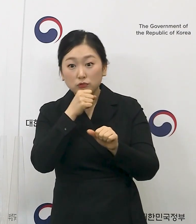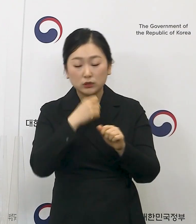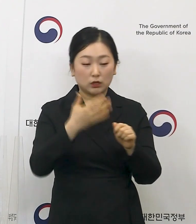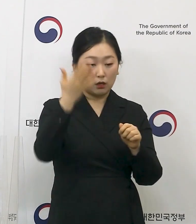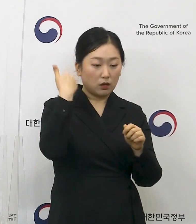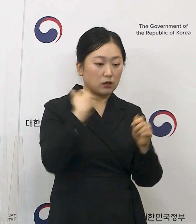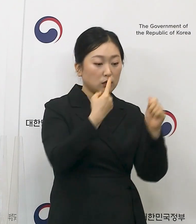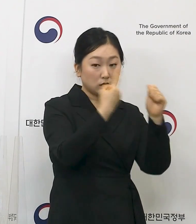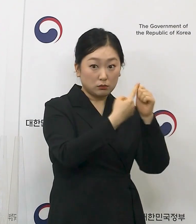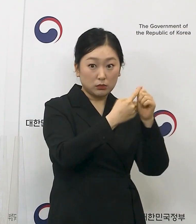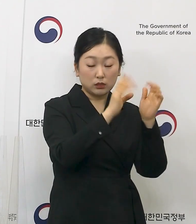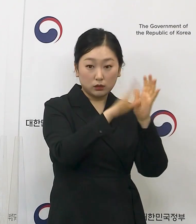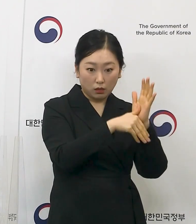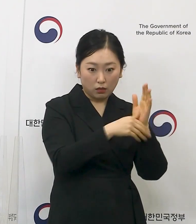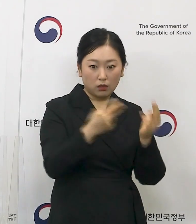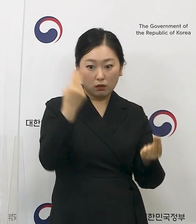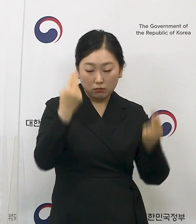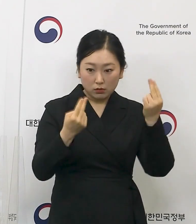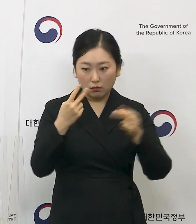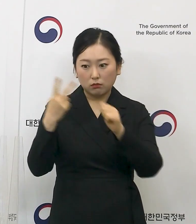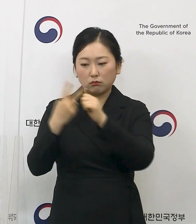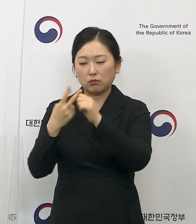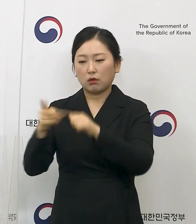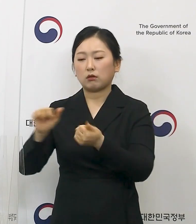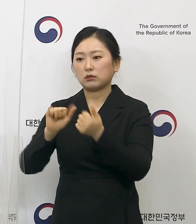증가하는 지표를 주목해서 참고해야 합니다.